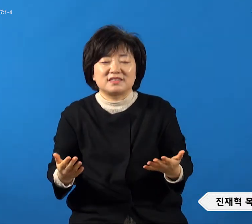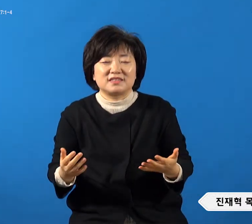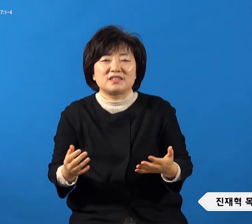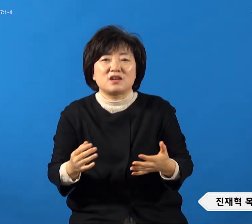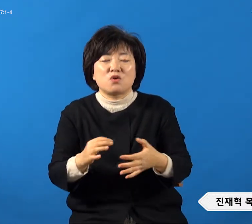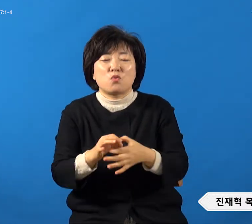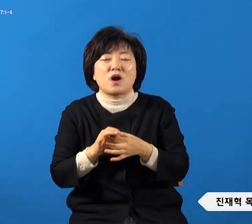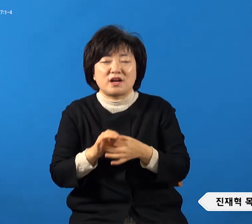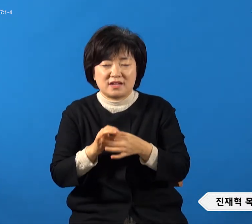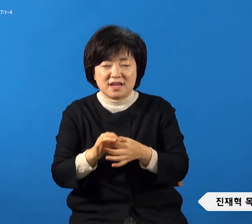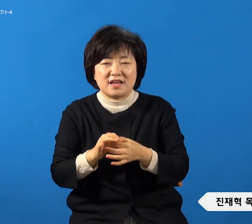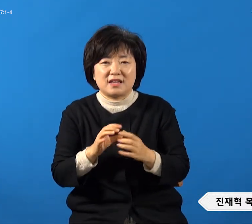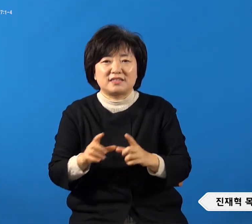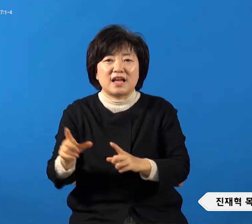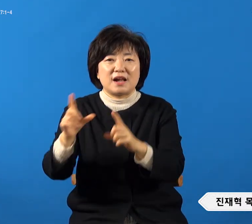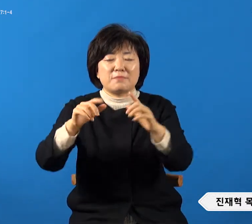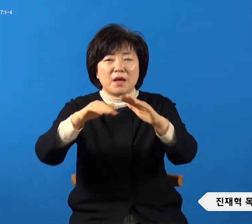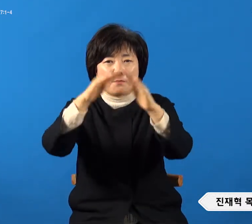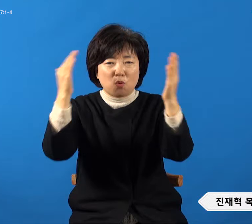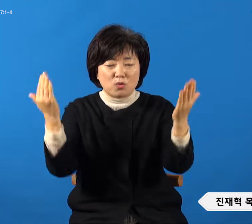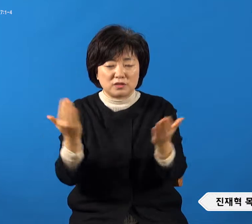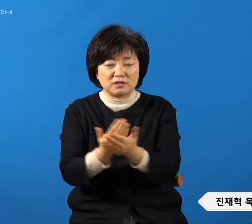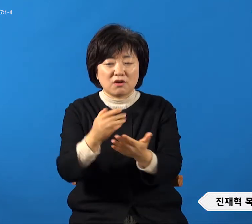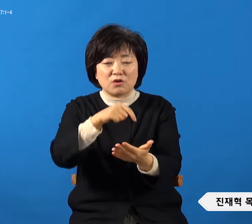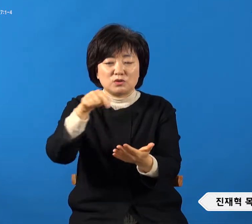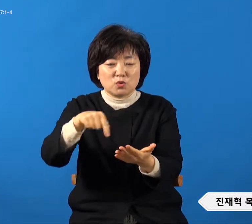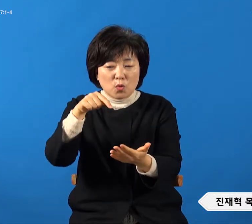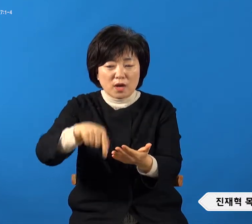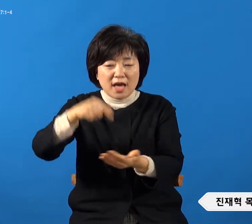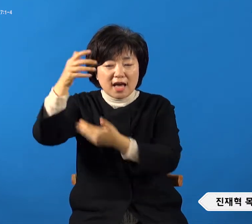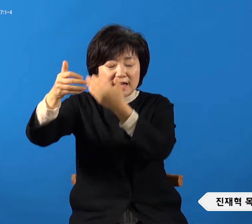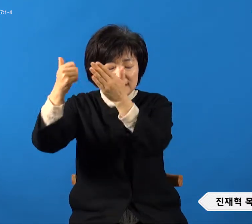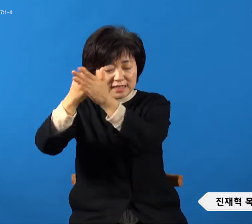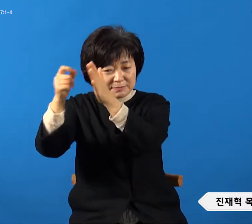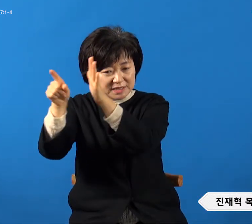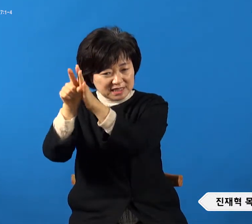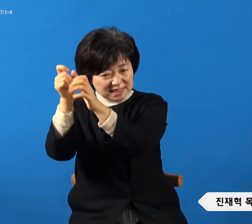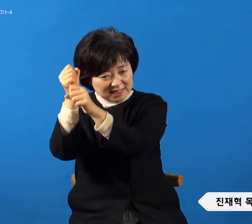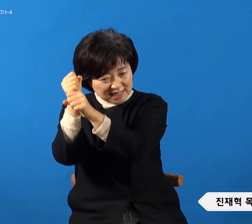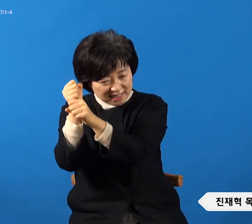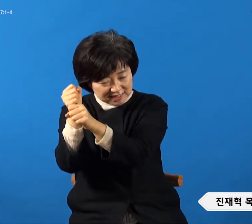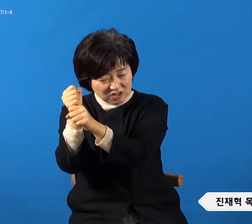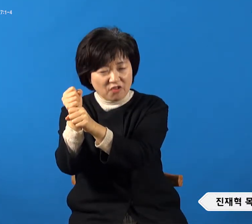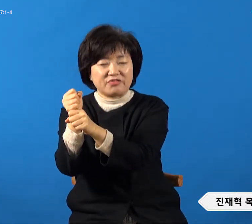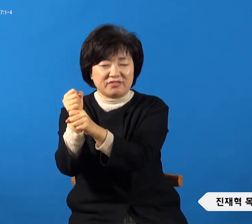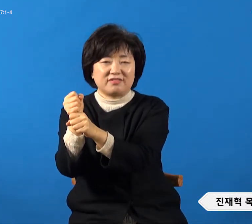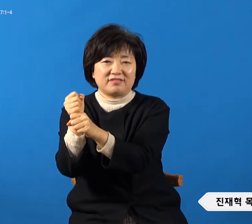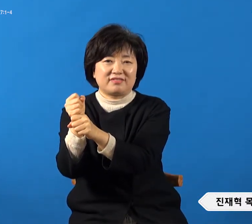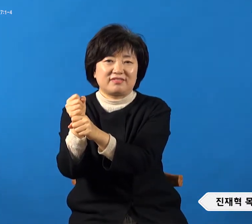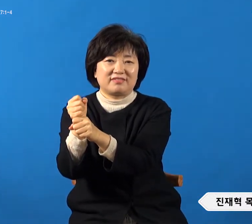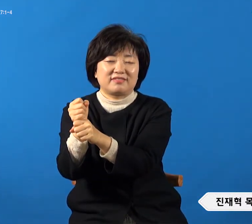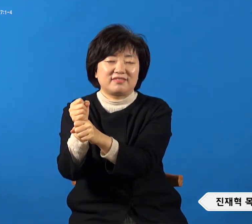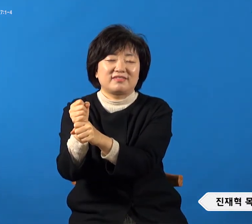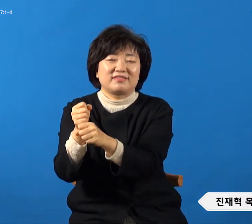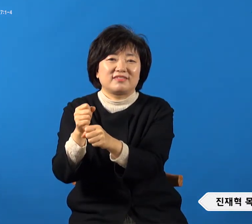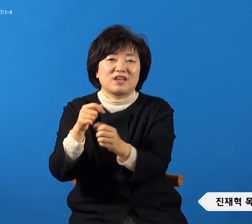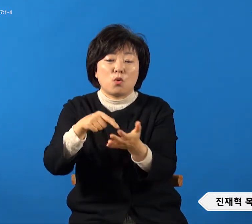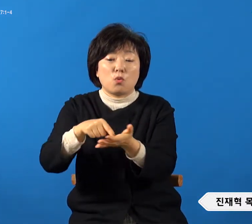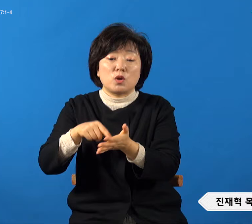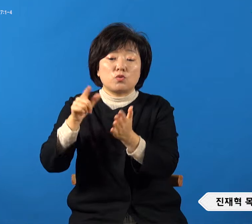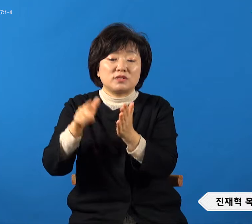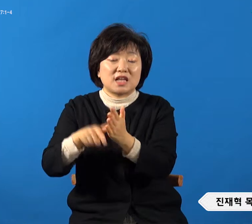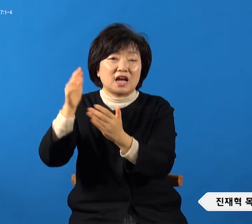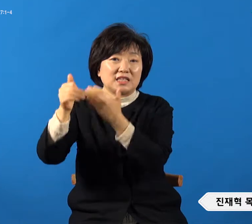관계와 삶의 모든 것들을 향해 하나님을 의존하는 것, 바로 고독이 우리에게 주는